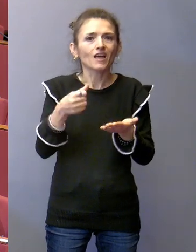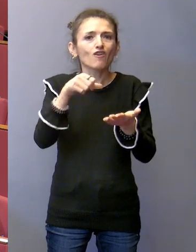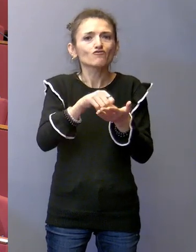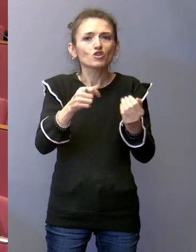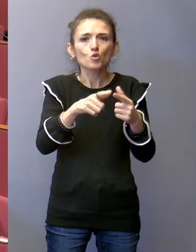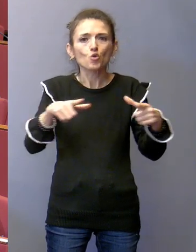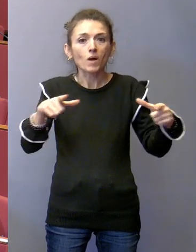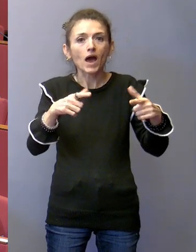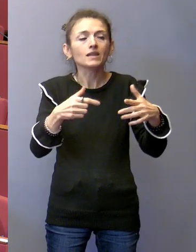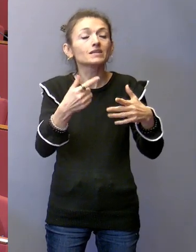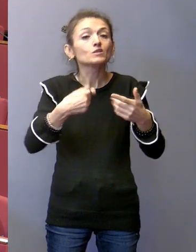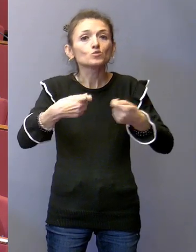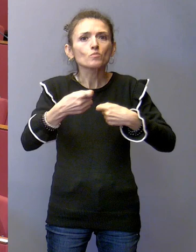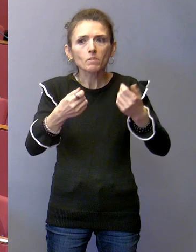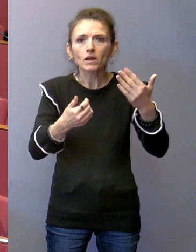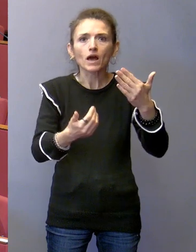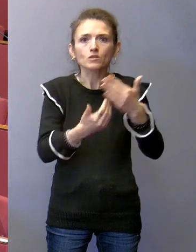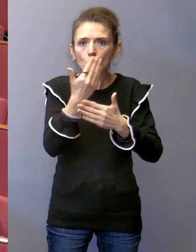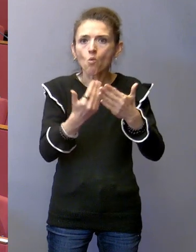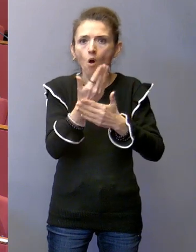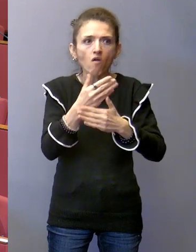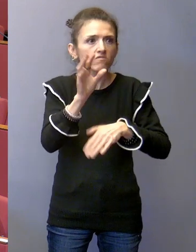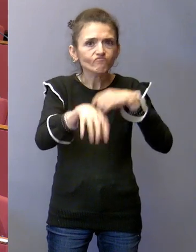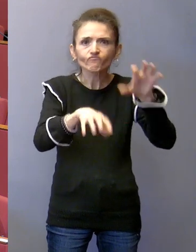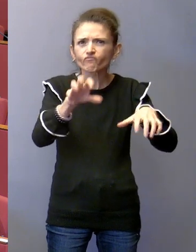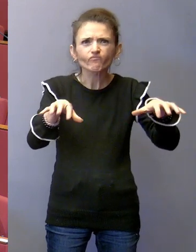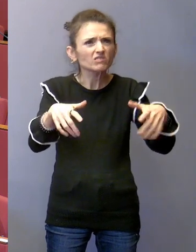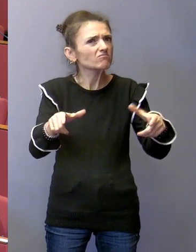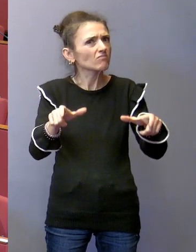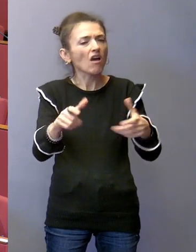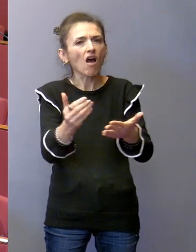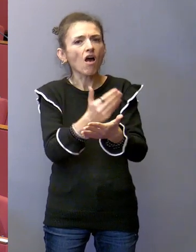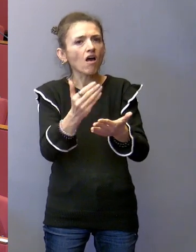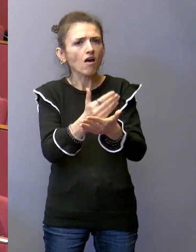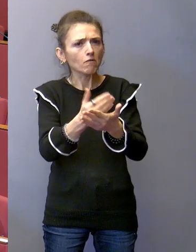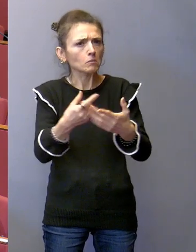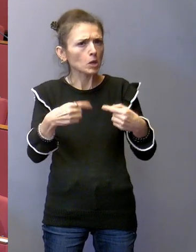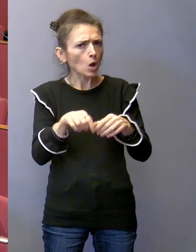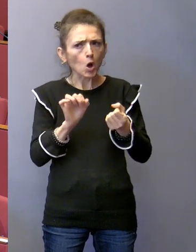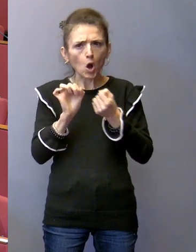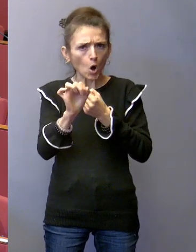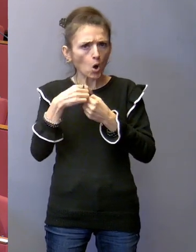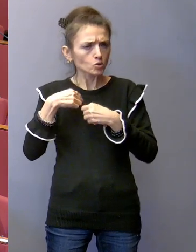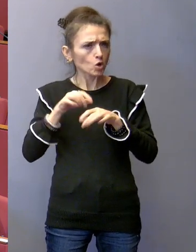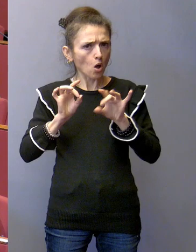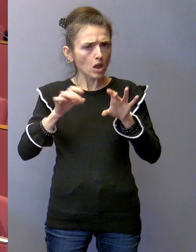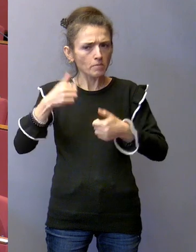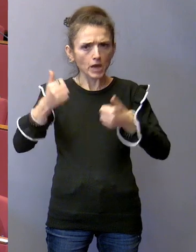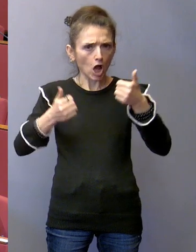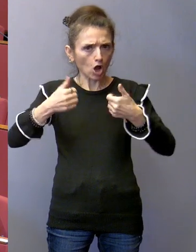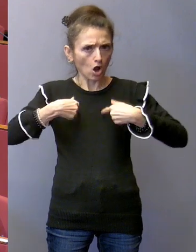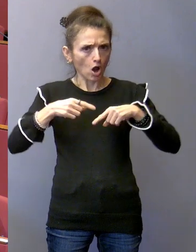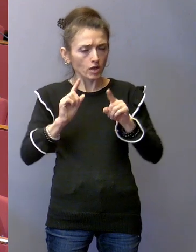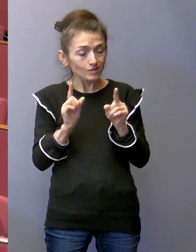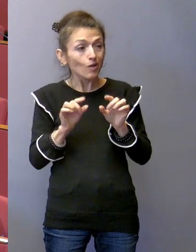urbani è proprio l'azione non andiamo contro la libera concorrenza come mi è stato detto anche dalla segreteria generale siamo qui proprio